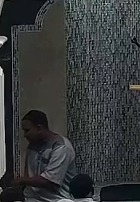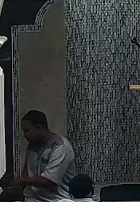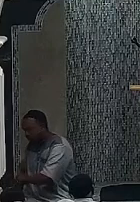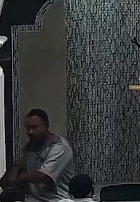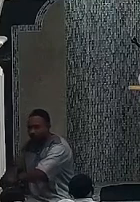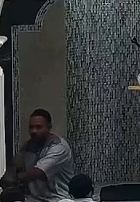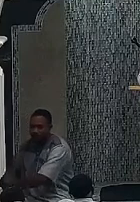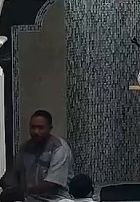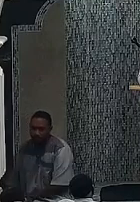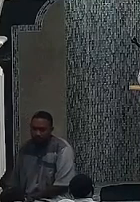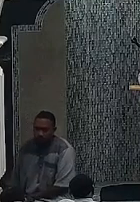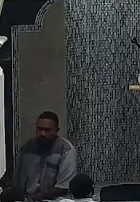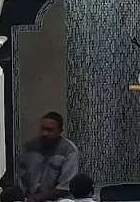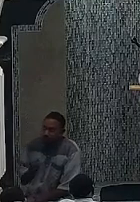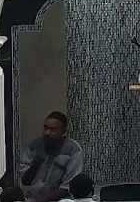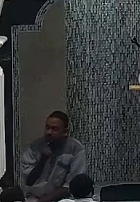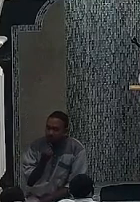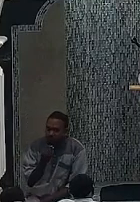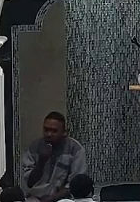سبحان الله.